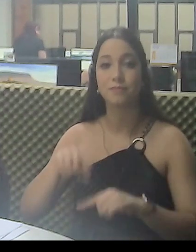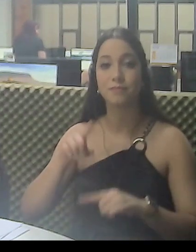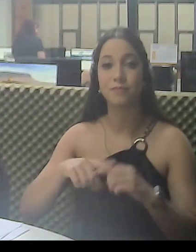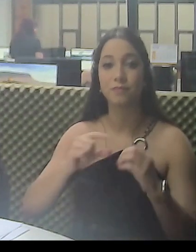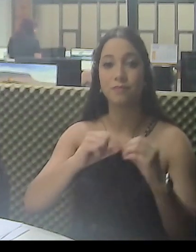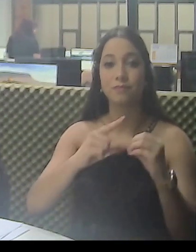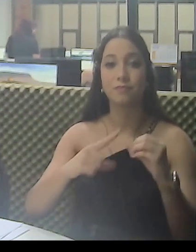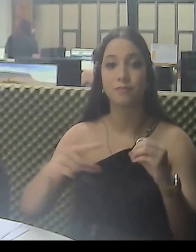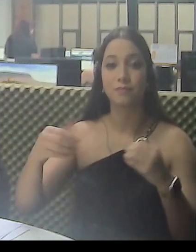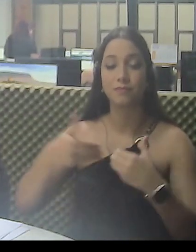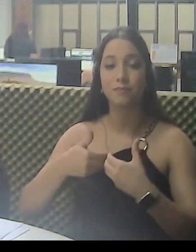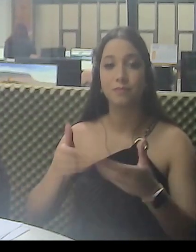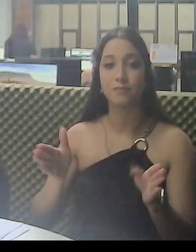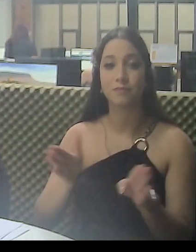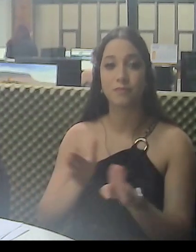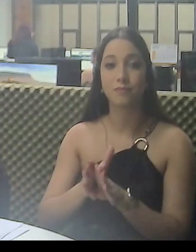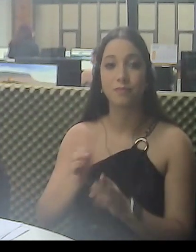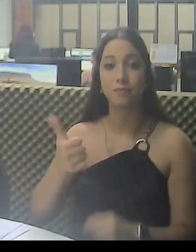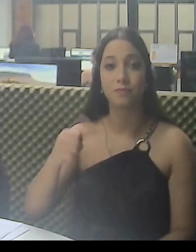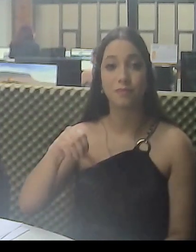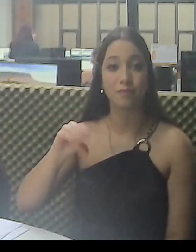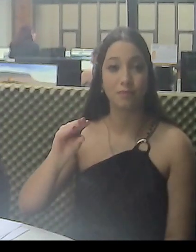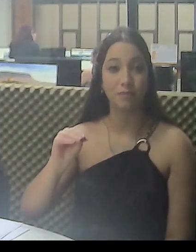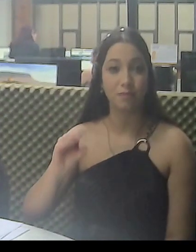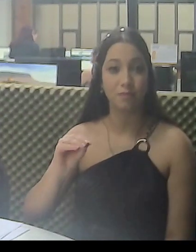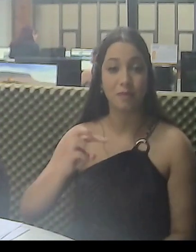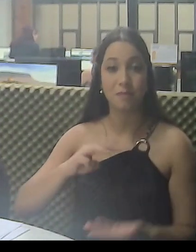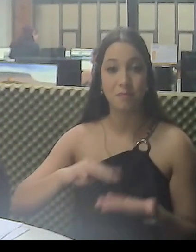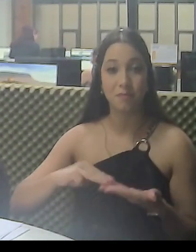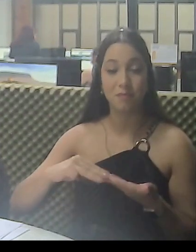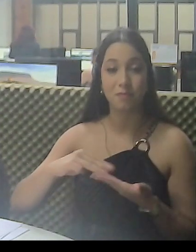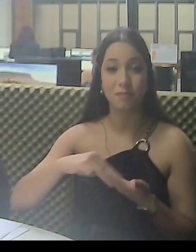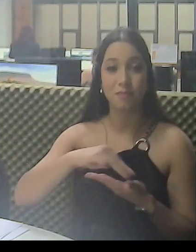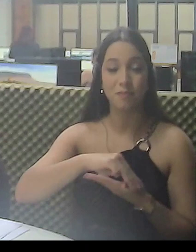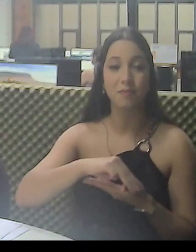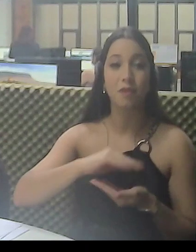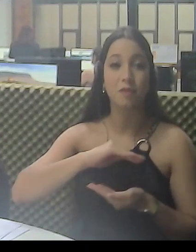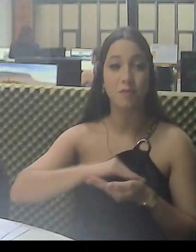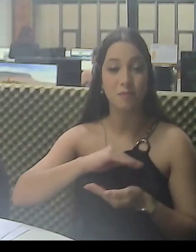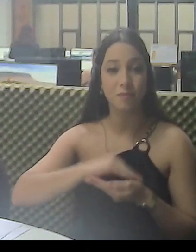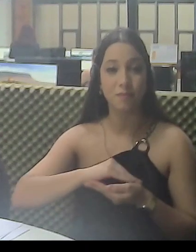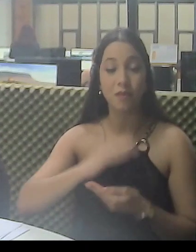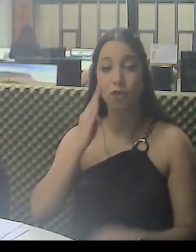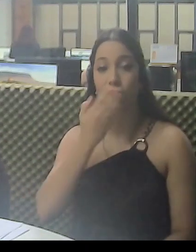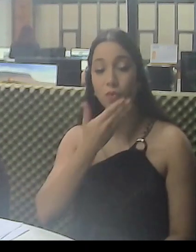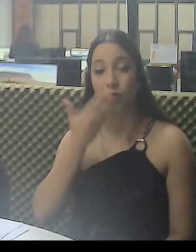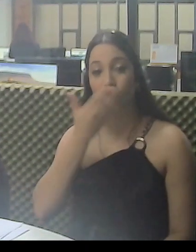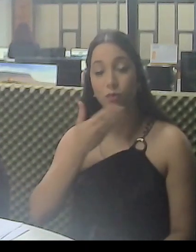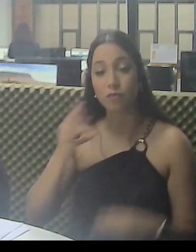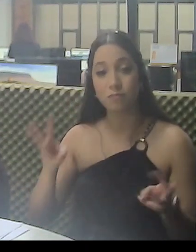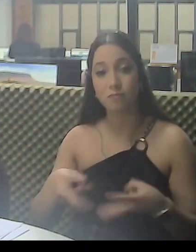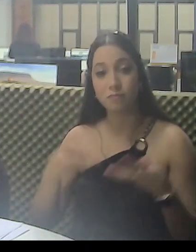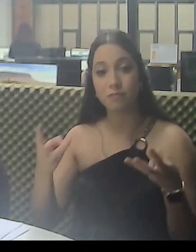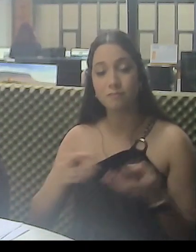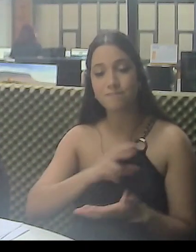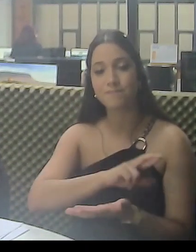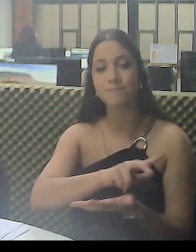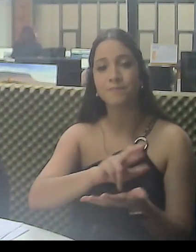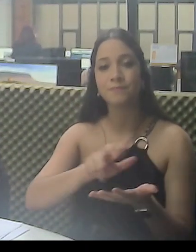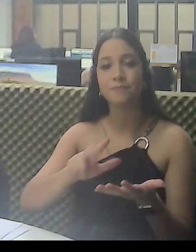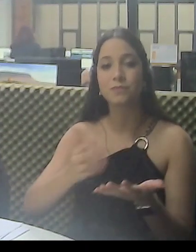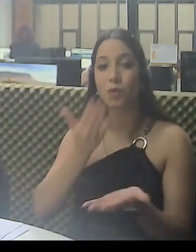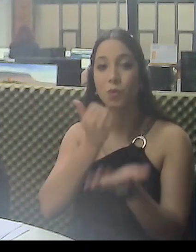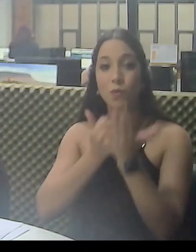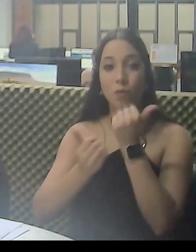orgânicos seguem abertas até às 7 da noite. Tem pastel, tapioca, pamonha, doces, hortifrutis e uma variedade em